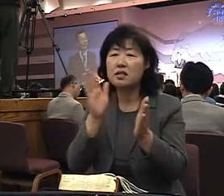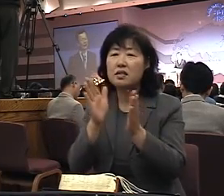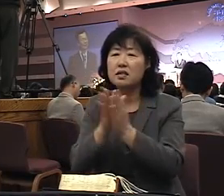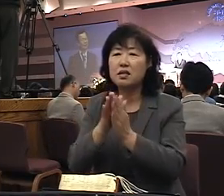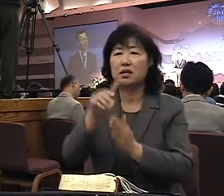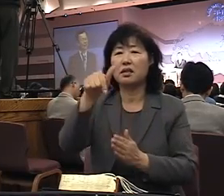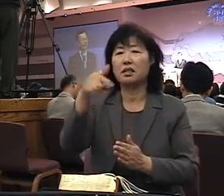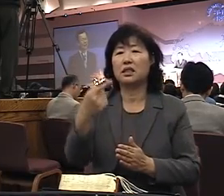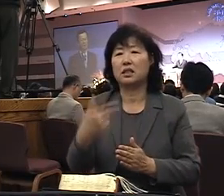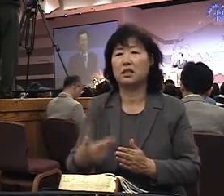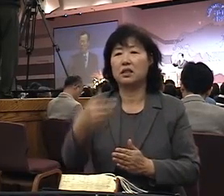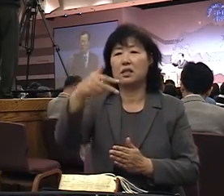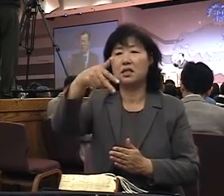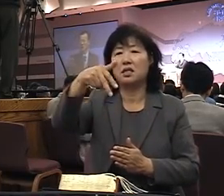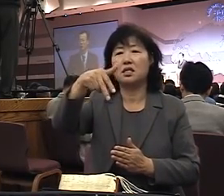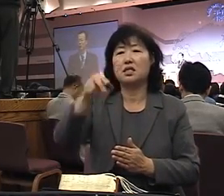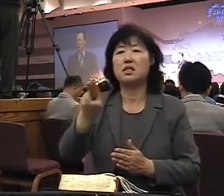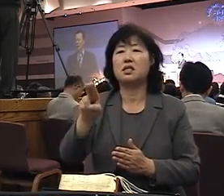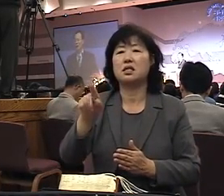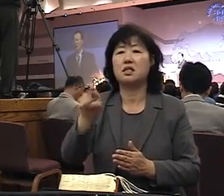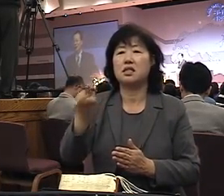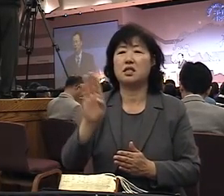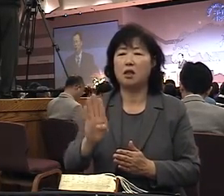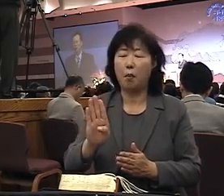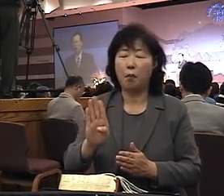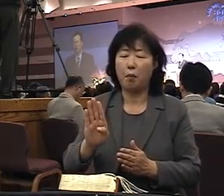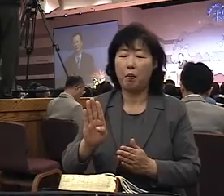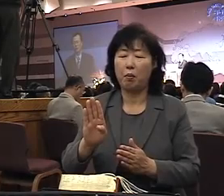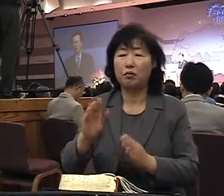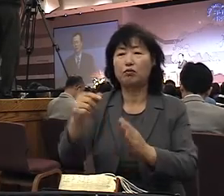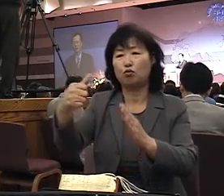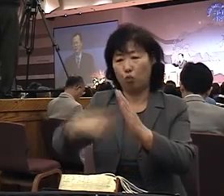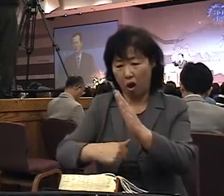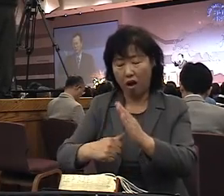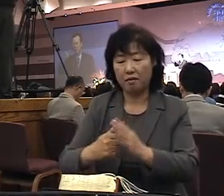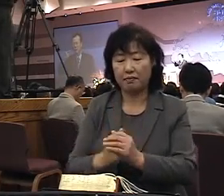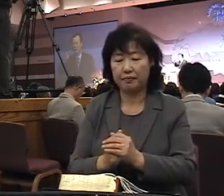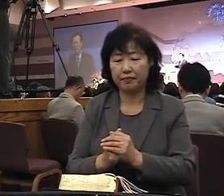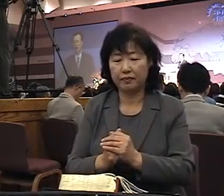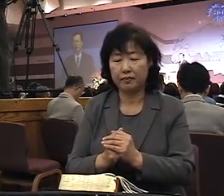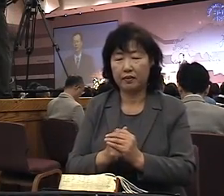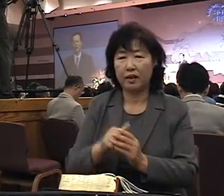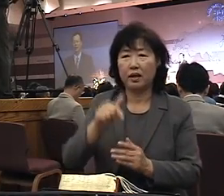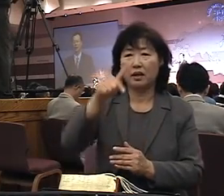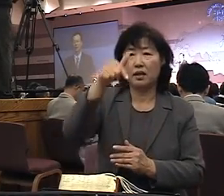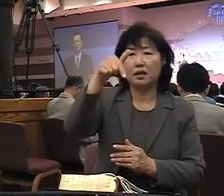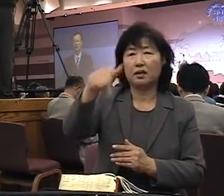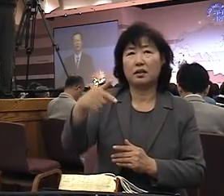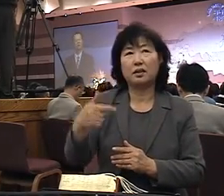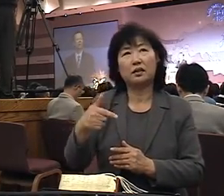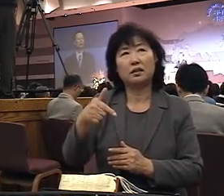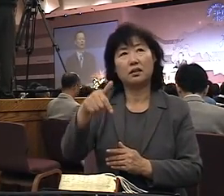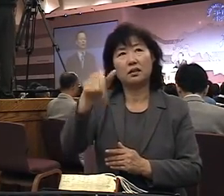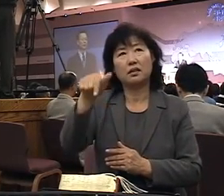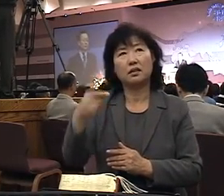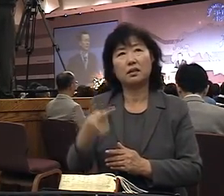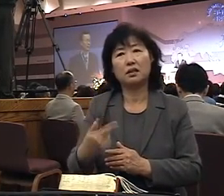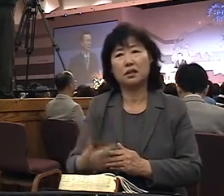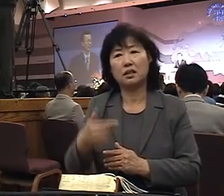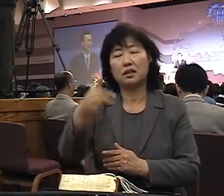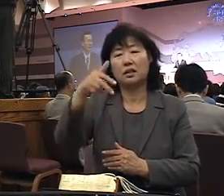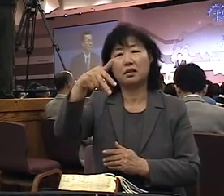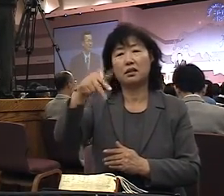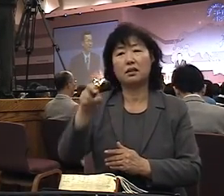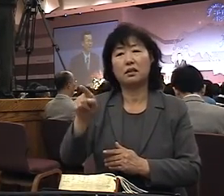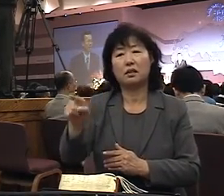들어옵니다. 신명기 25장 5절부터 6절을 보면 이 근족의 제도가 설명되고